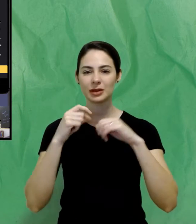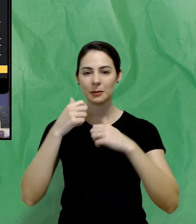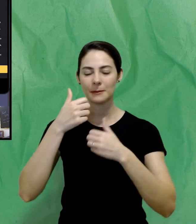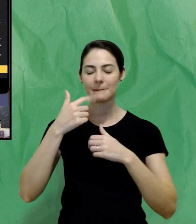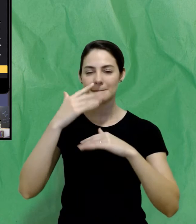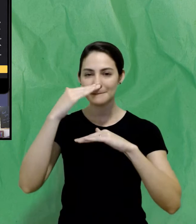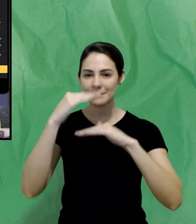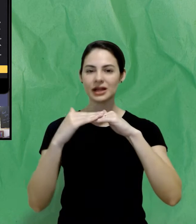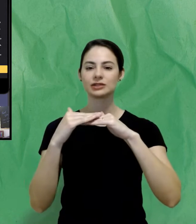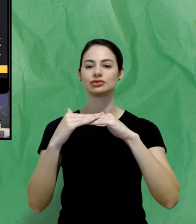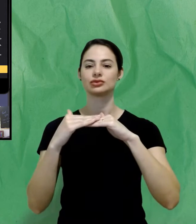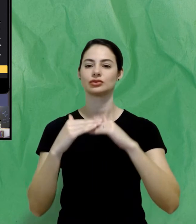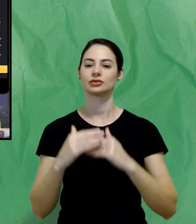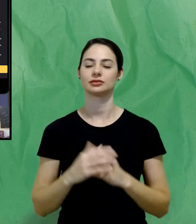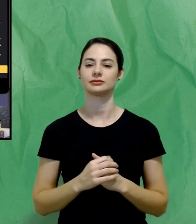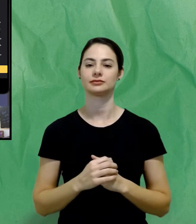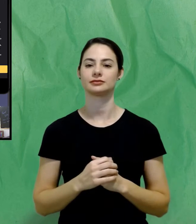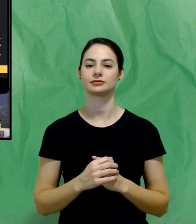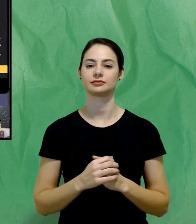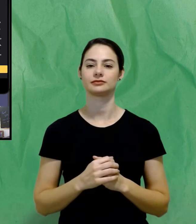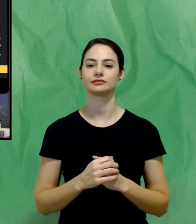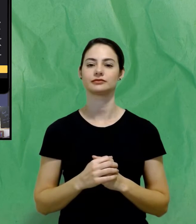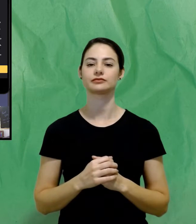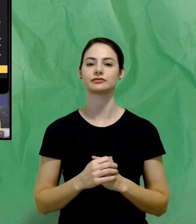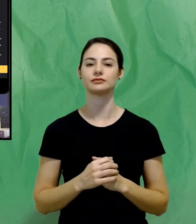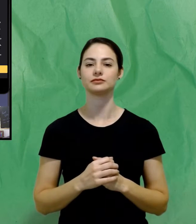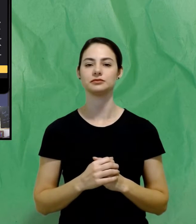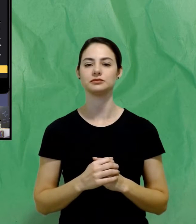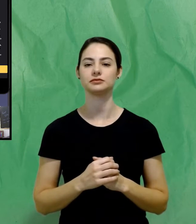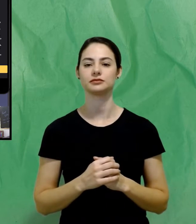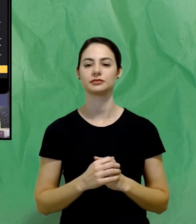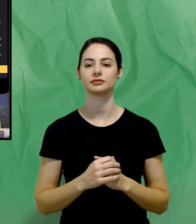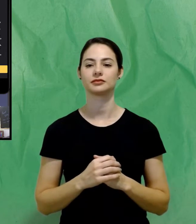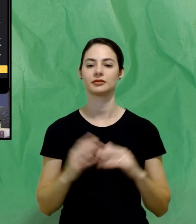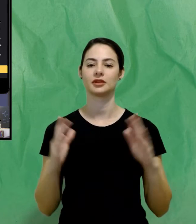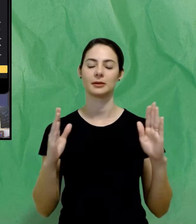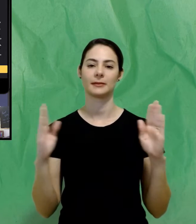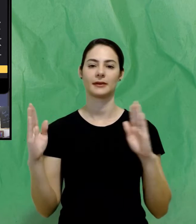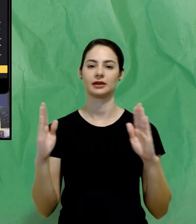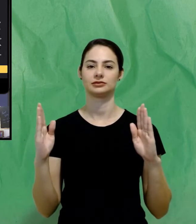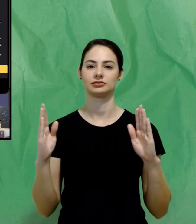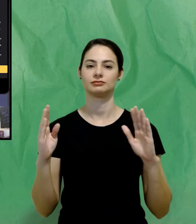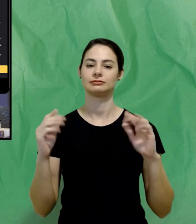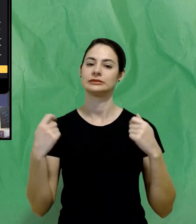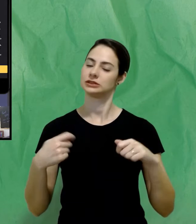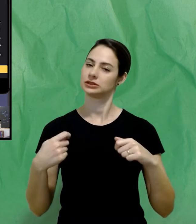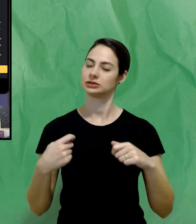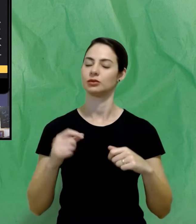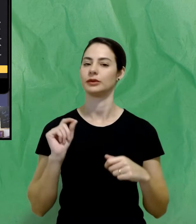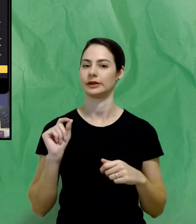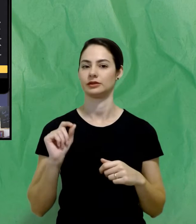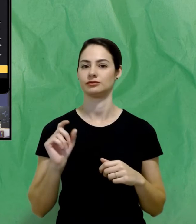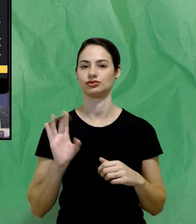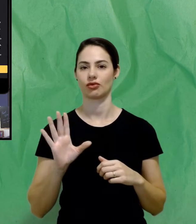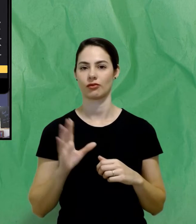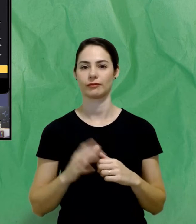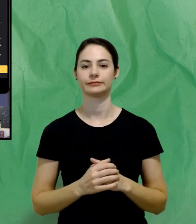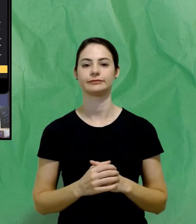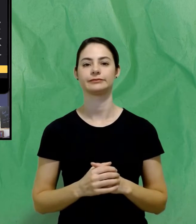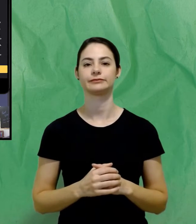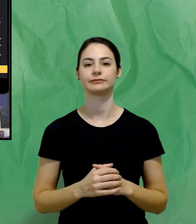né, das extremidades da página. Então eu poderia ter aqui, por exemplo,